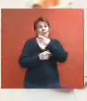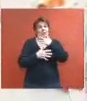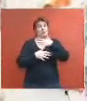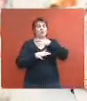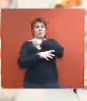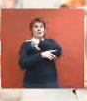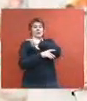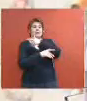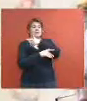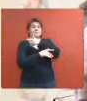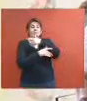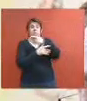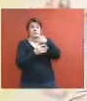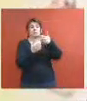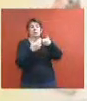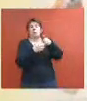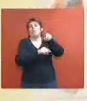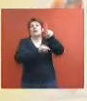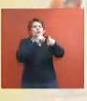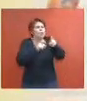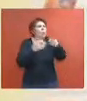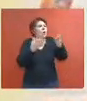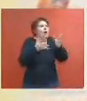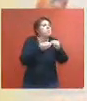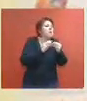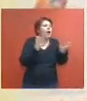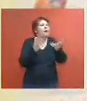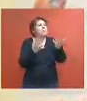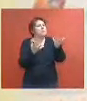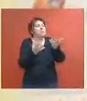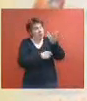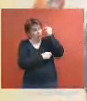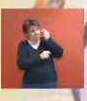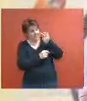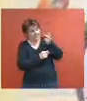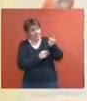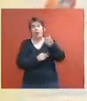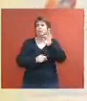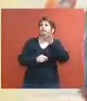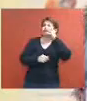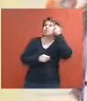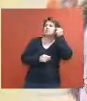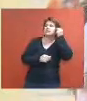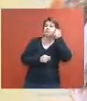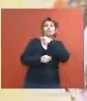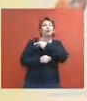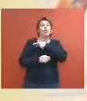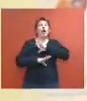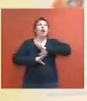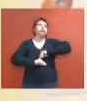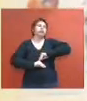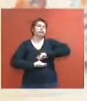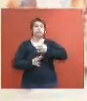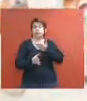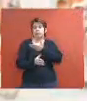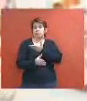exemple, un médecin qui est face à un patient sourd. Il lui prescrit, il lui demande ce qui se passe, et puis il lui prescrit quelque chose. Vous avez bien compris? Et puis le patient répond oui. Le